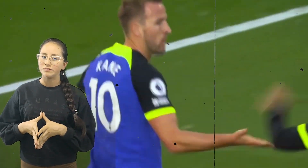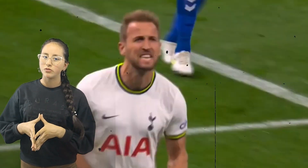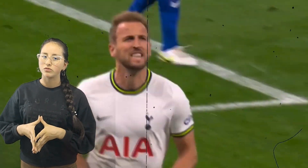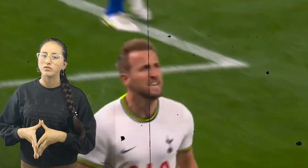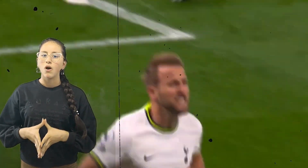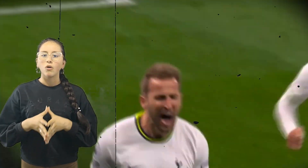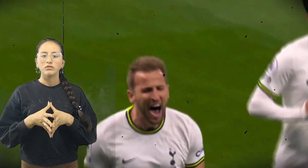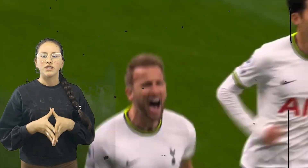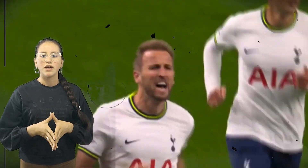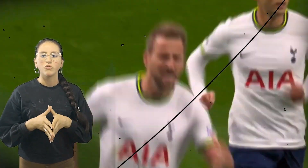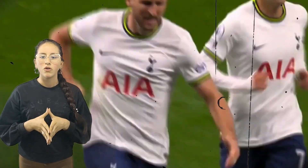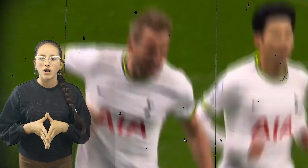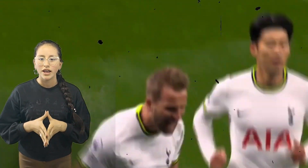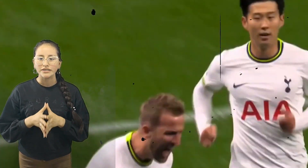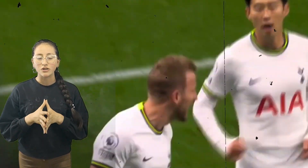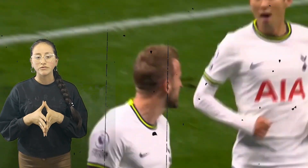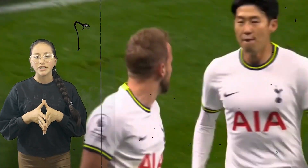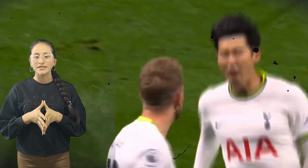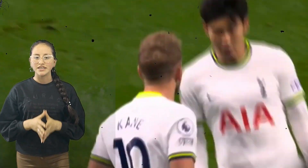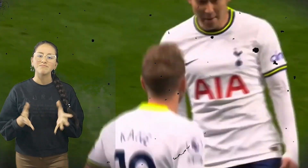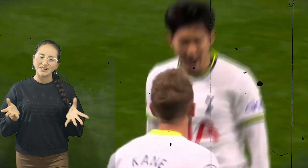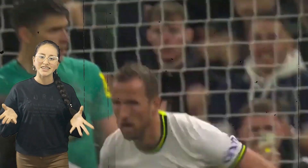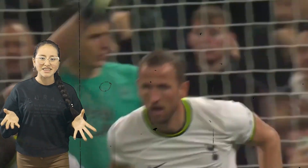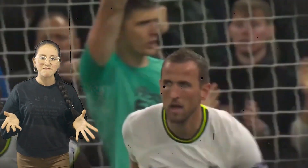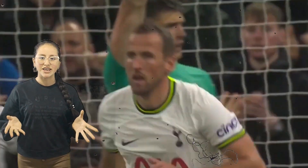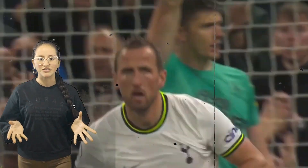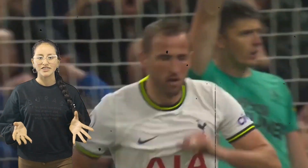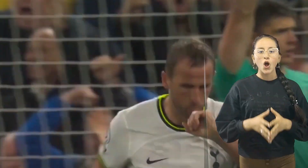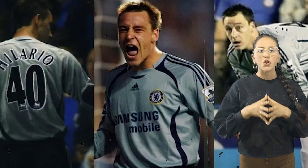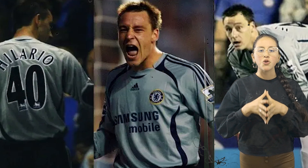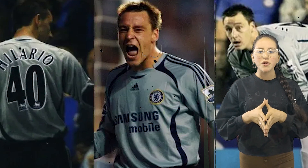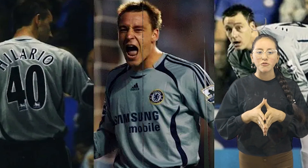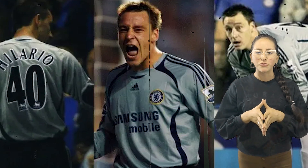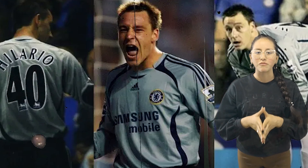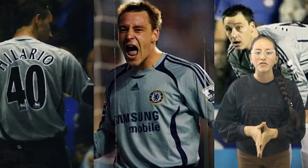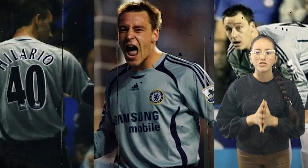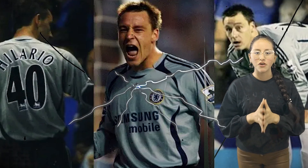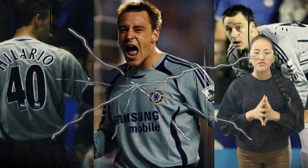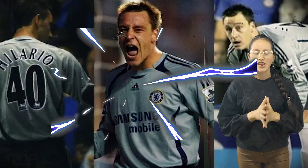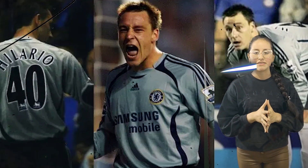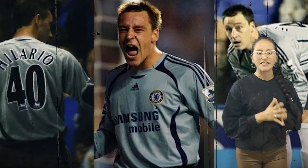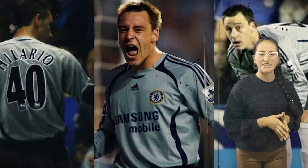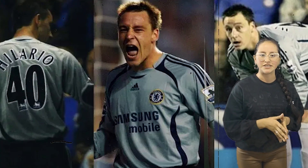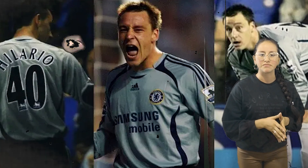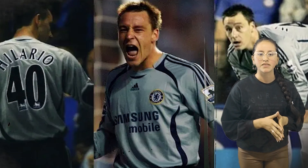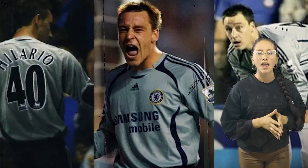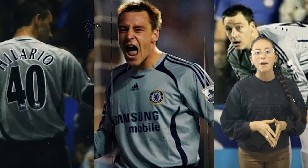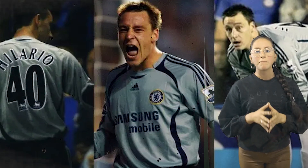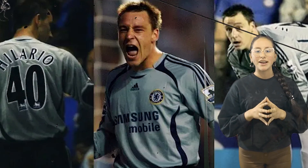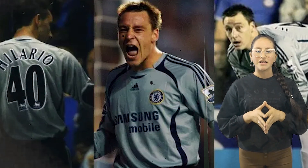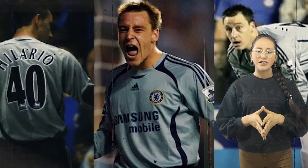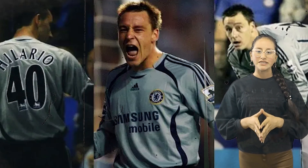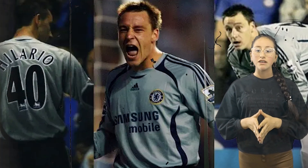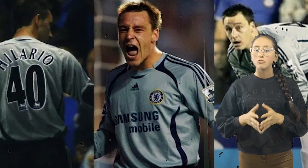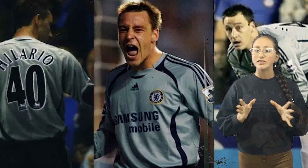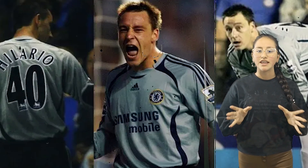últimos 3 minutos, concediendo un gol en circunstancias bastante embarazosas. Número 4. John Terry, Chelsea.